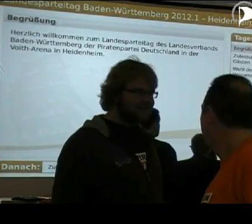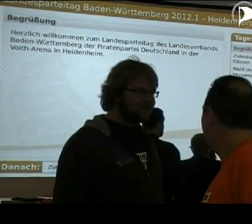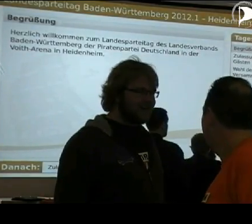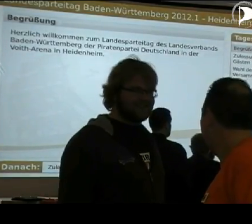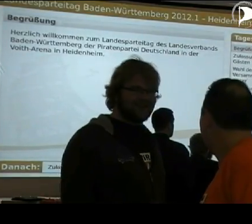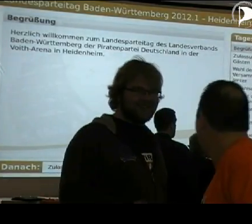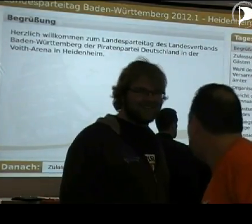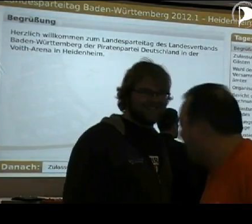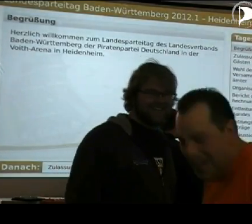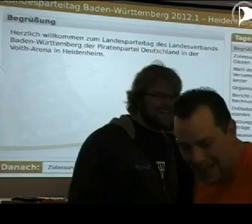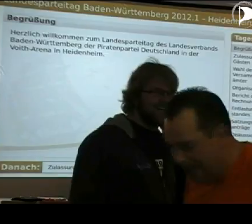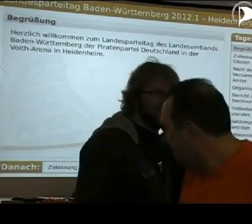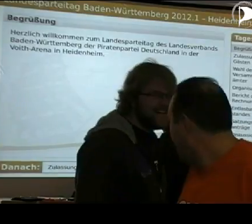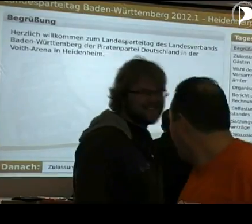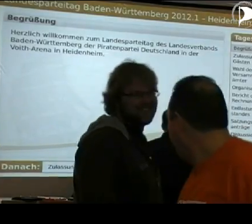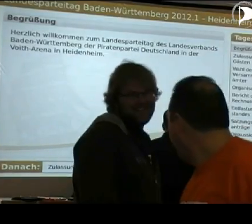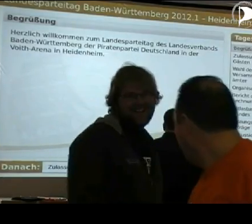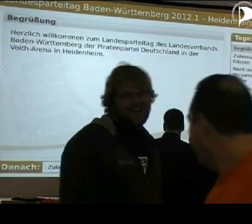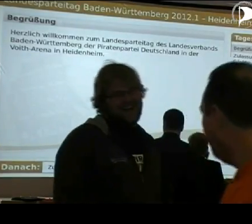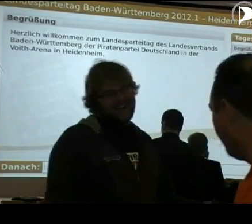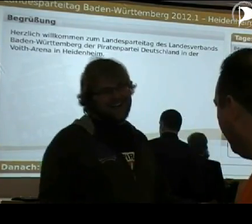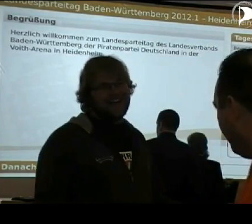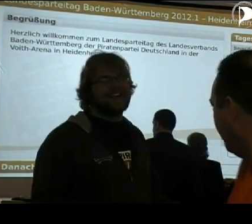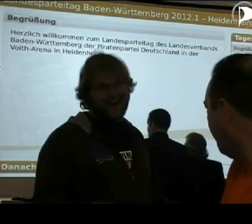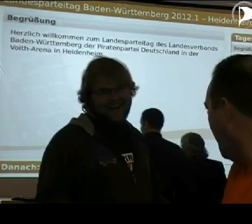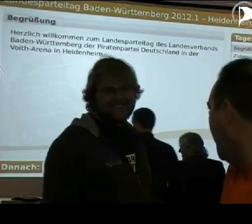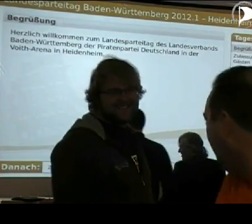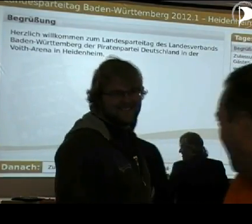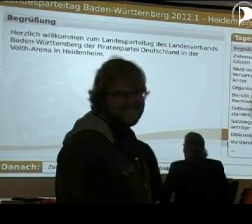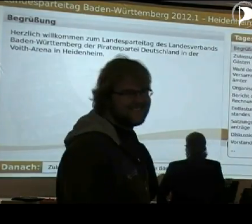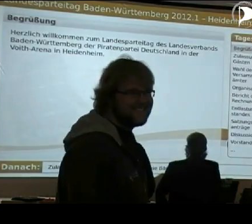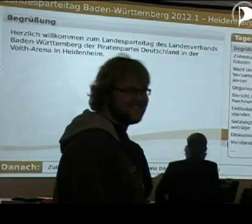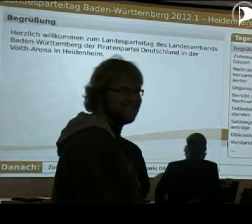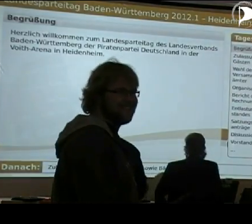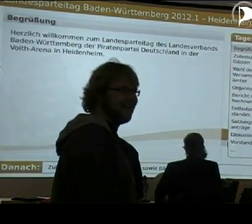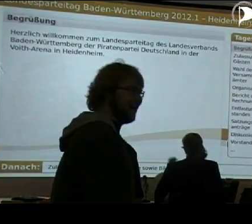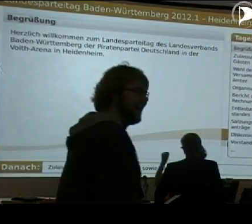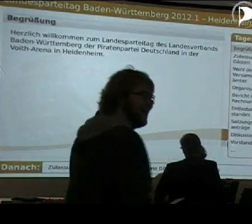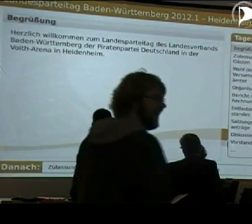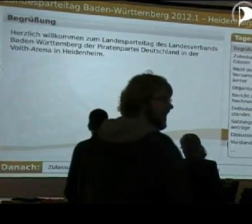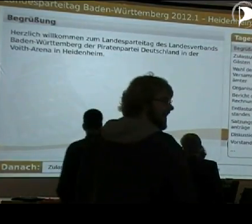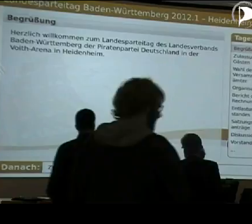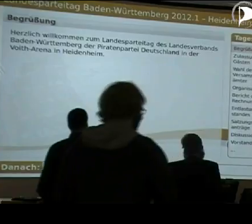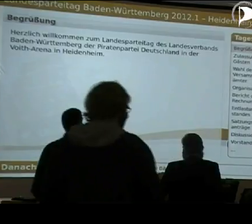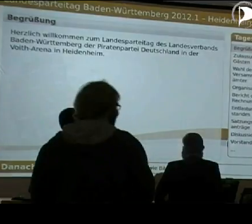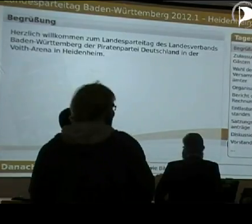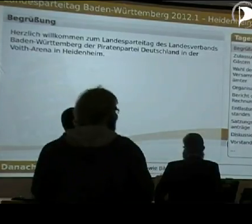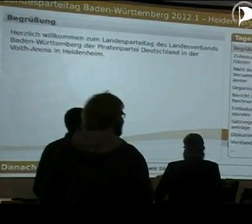wieso wird das wird nicht meine antwort ja zugleich